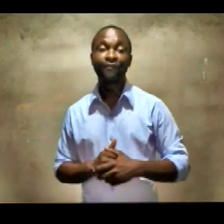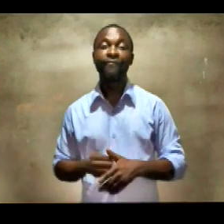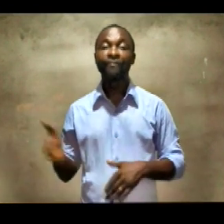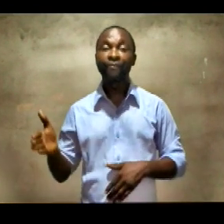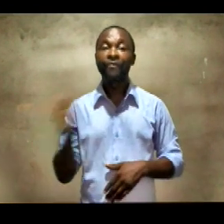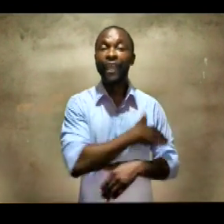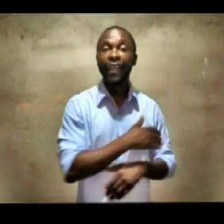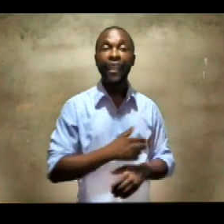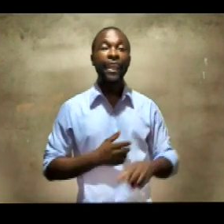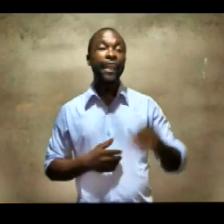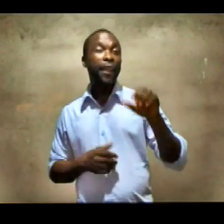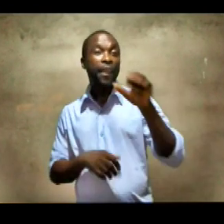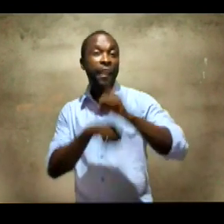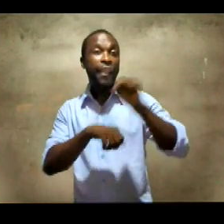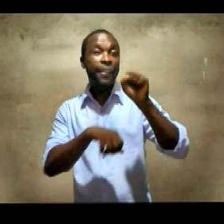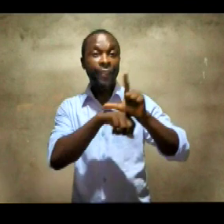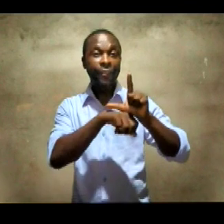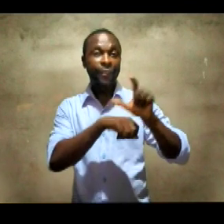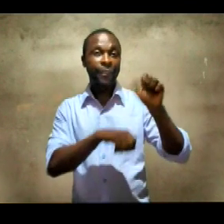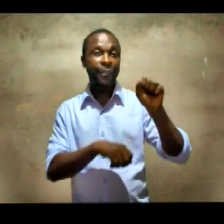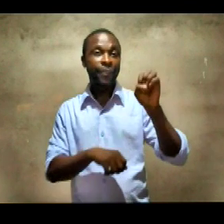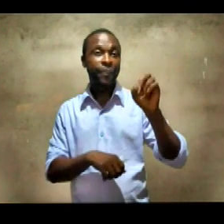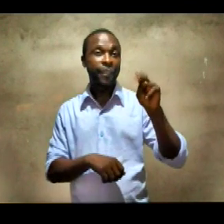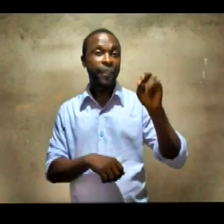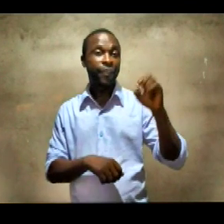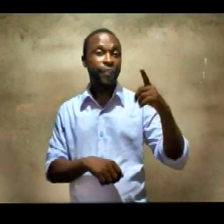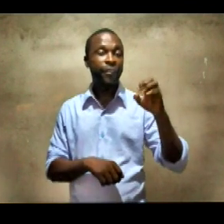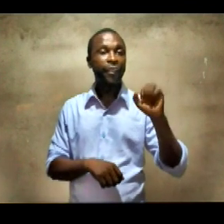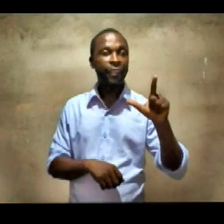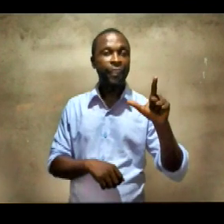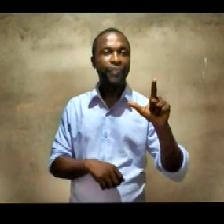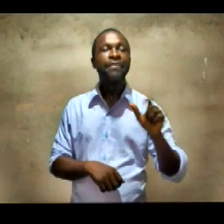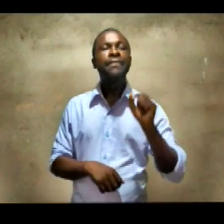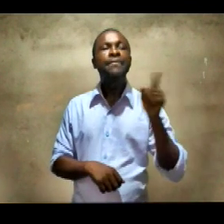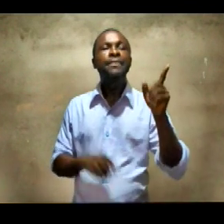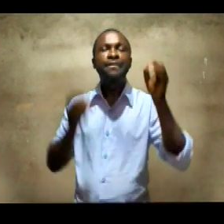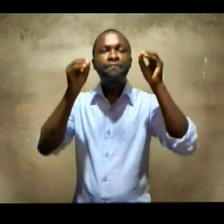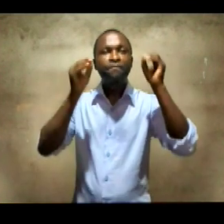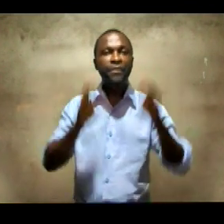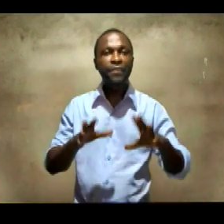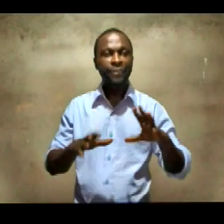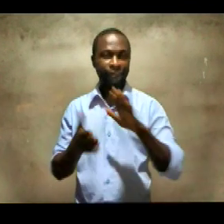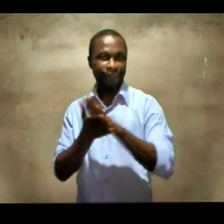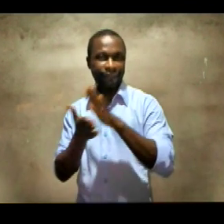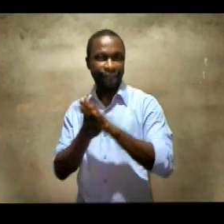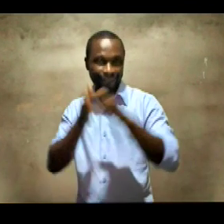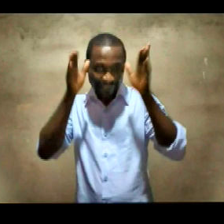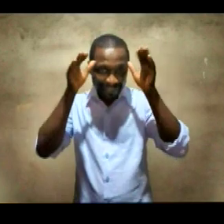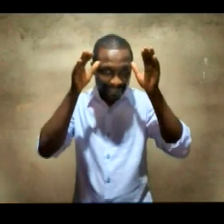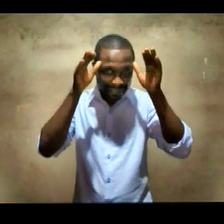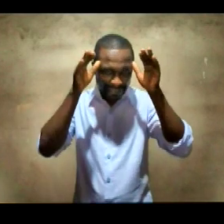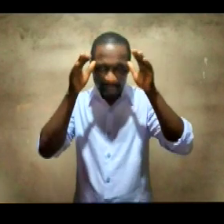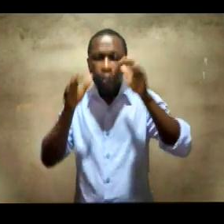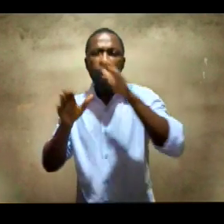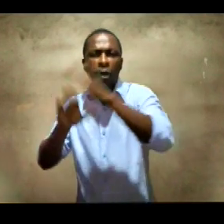À Louga, dans le nord-est du Sénégal, un tribunal a infligé une peine de prison avec sursis à un enseignant d'une école coranique. Il